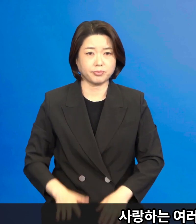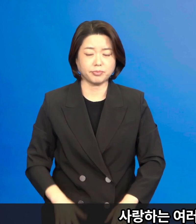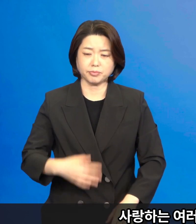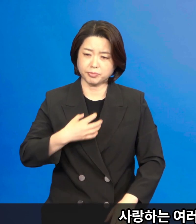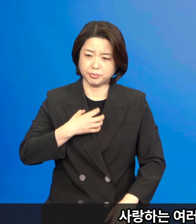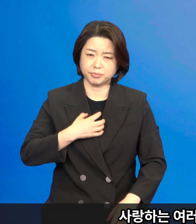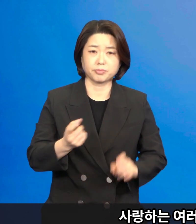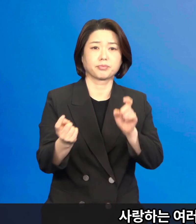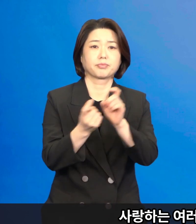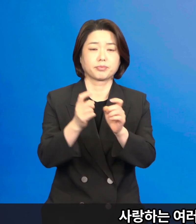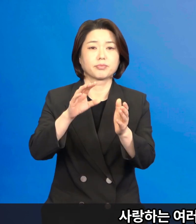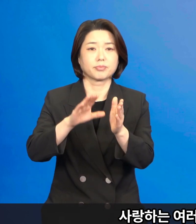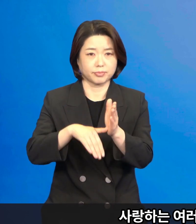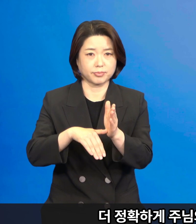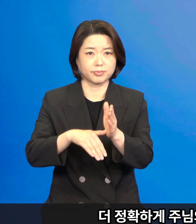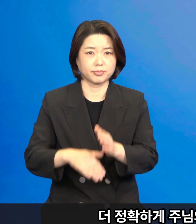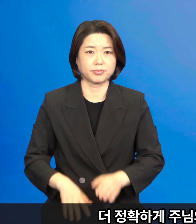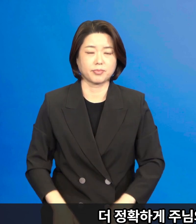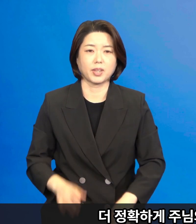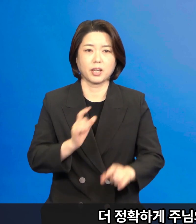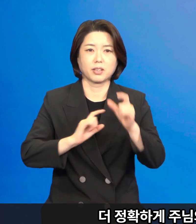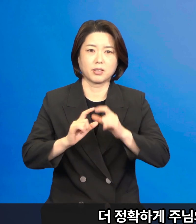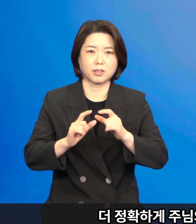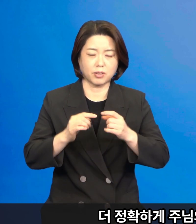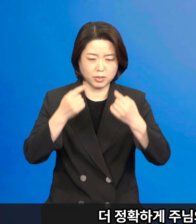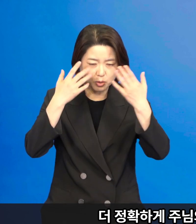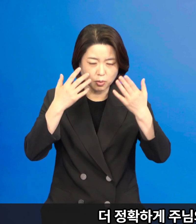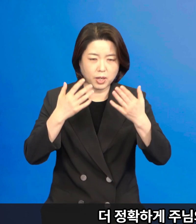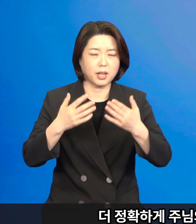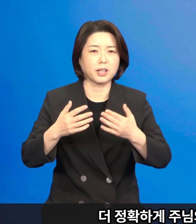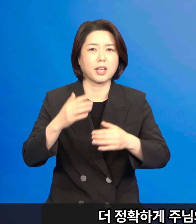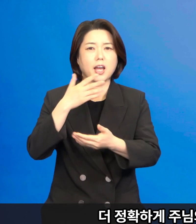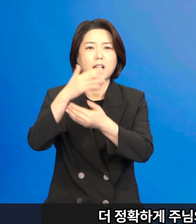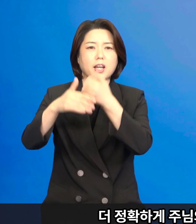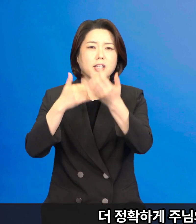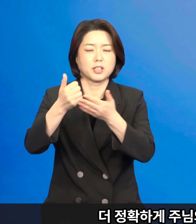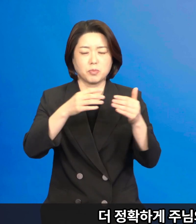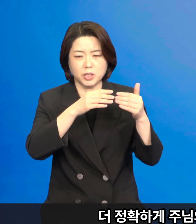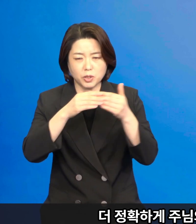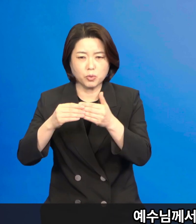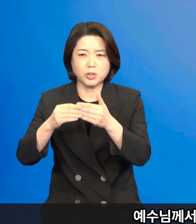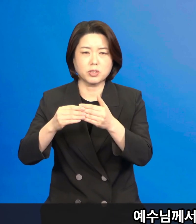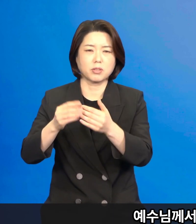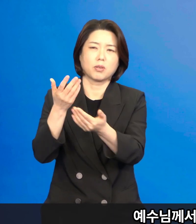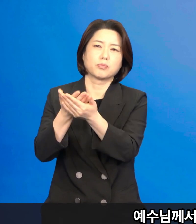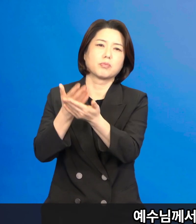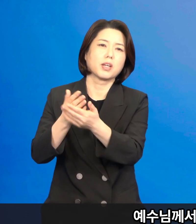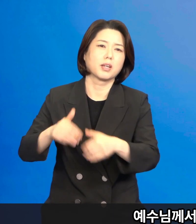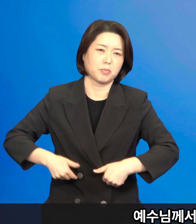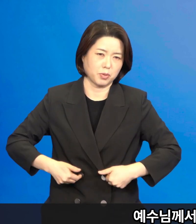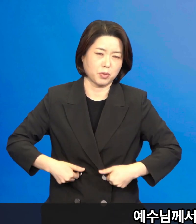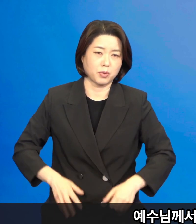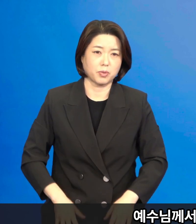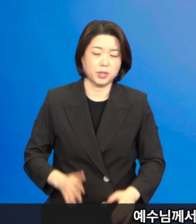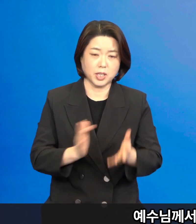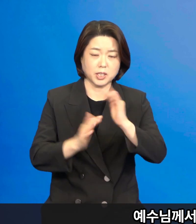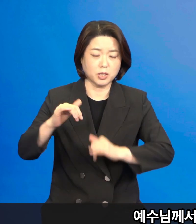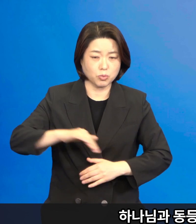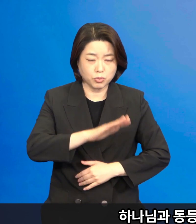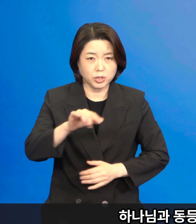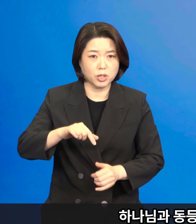위기에 처해일수록 더 정확하게 주님의 인도하심을 구해야 합니다. 예수님께서 우리를 구하시기